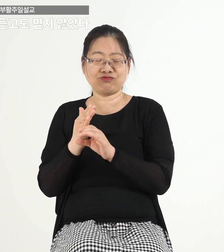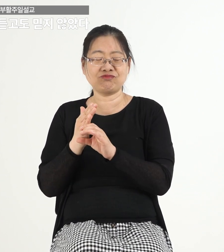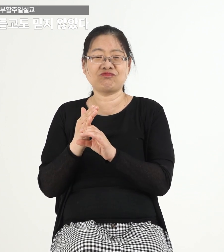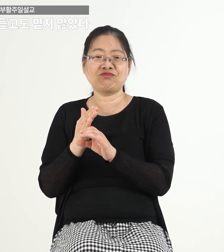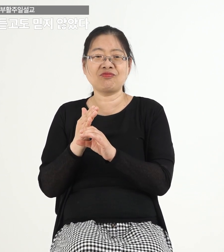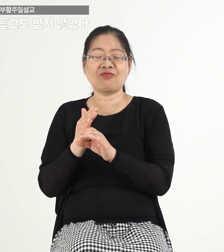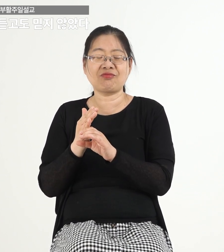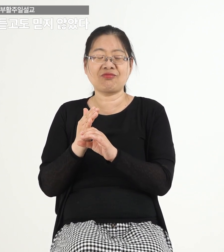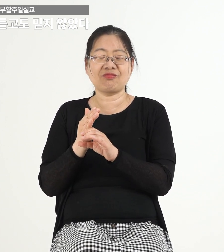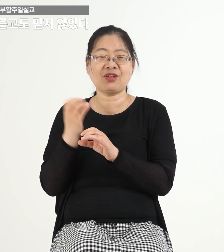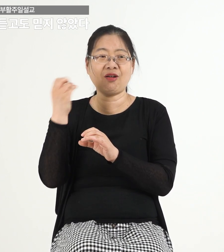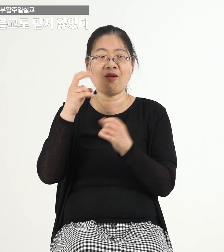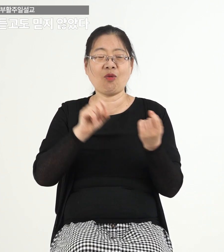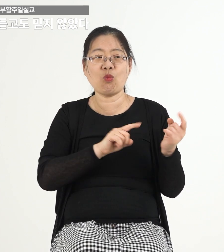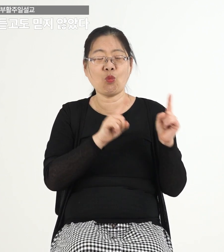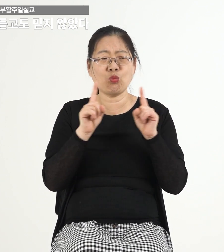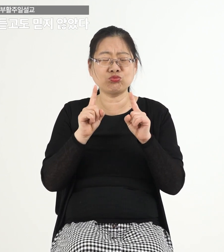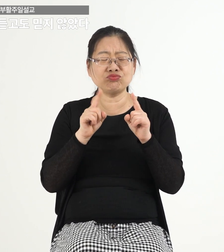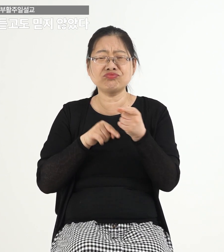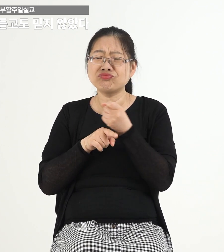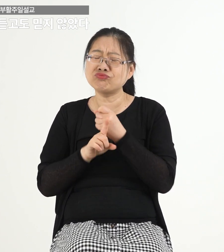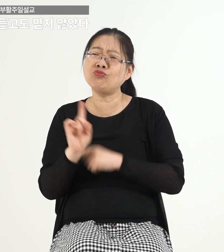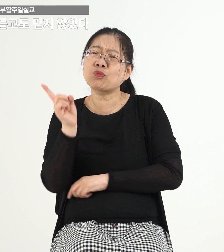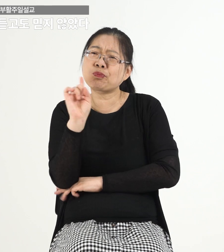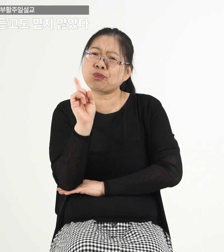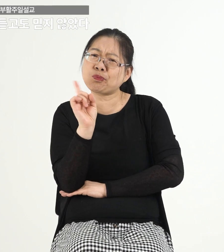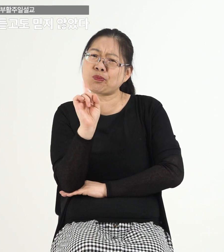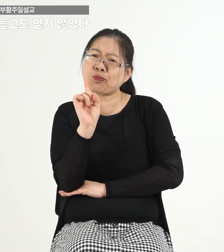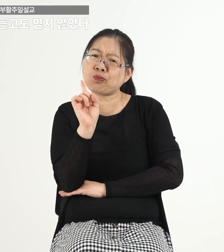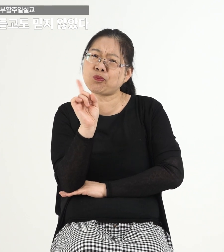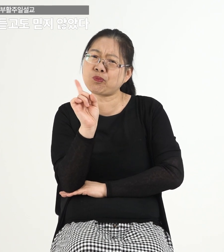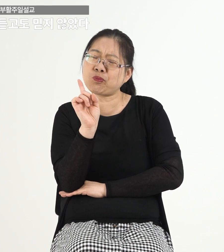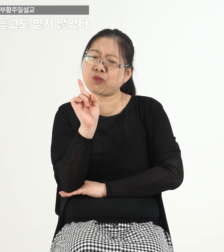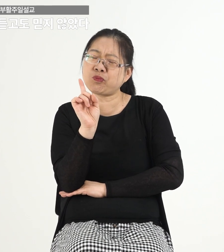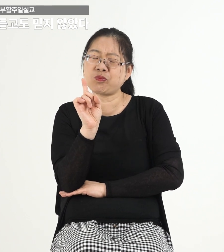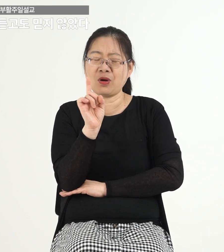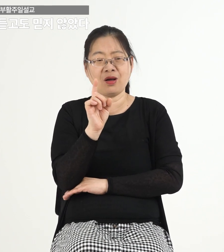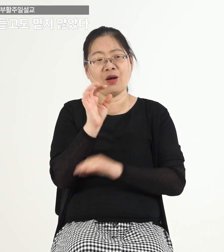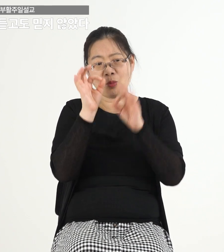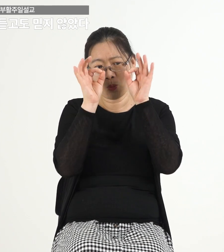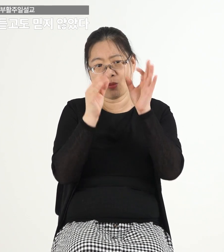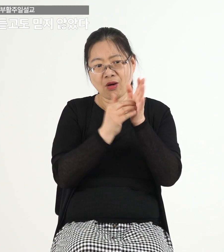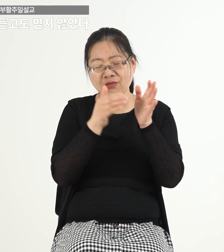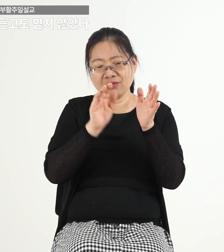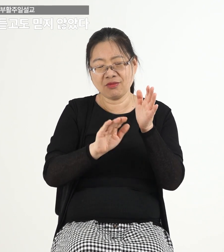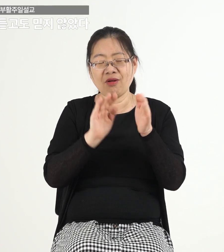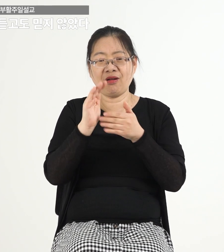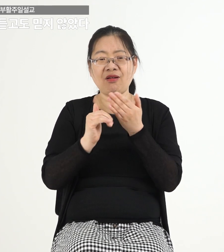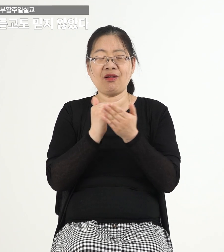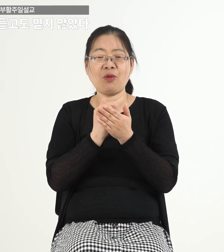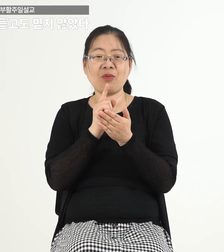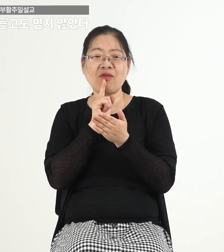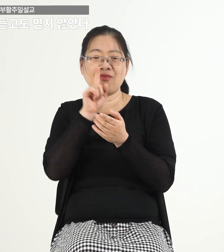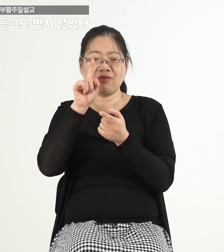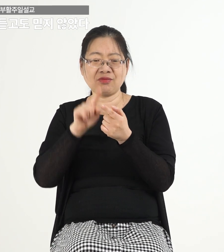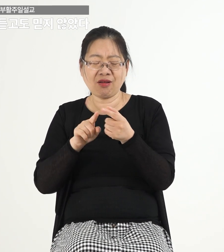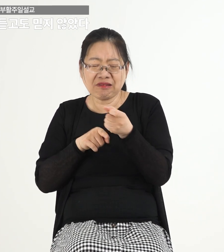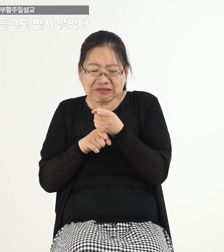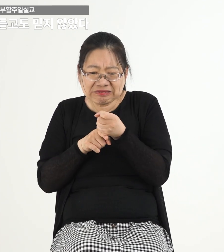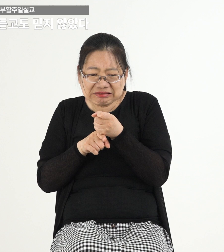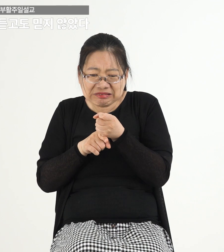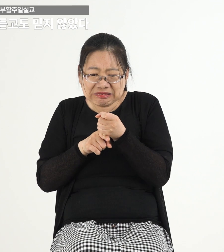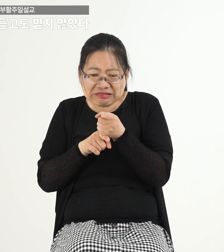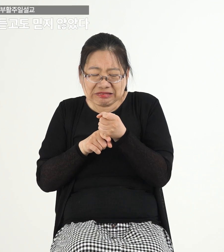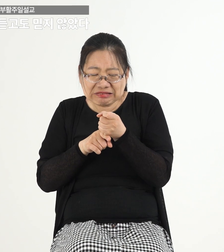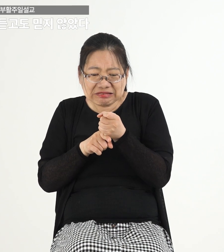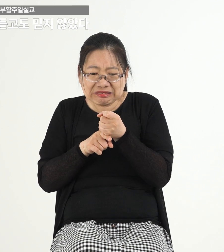가운데서 살아나는 것이 무엇일까 하고 듣긴 들었는데 말씀의 진의까지